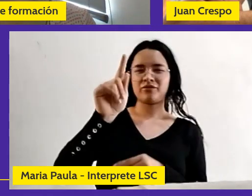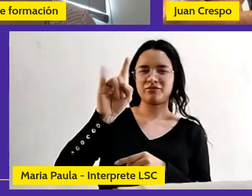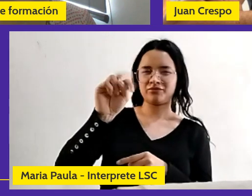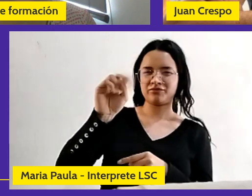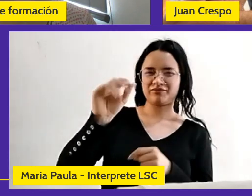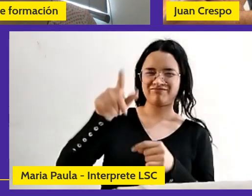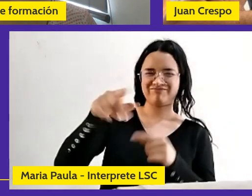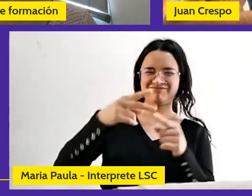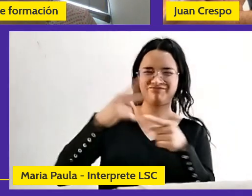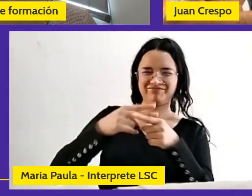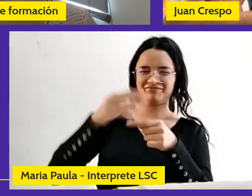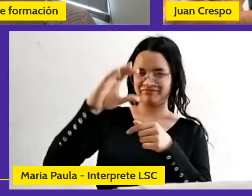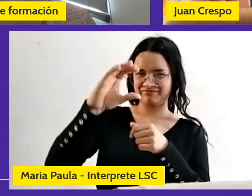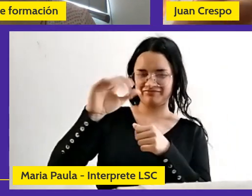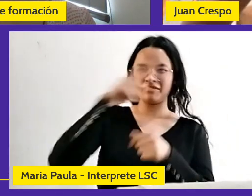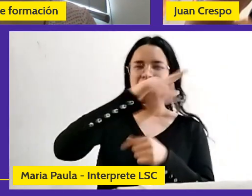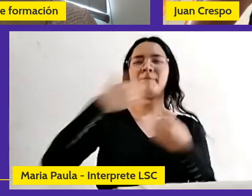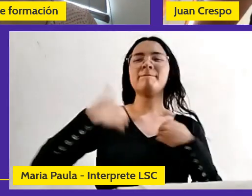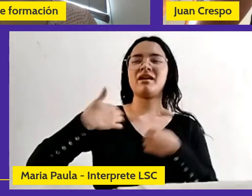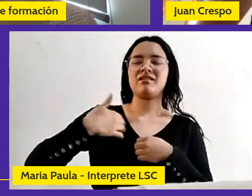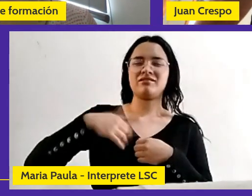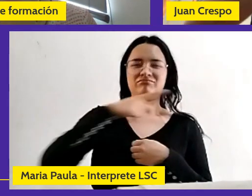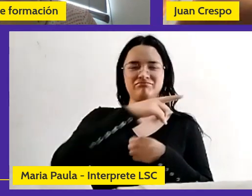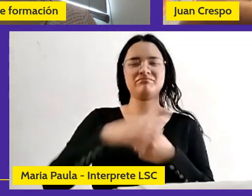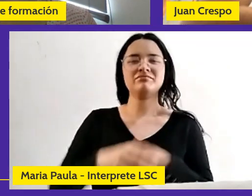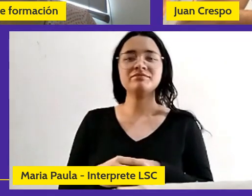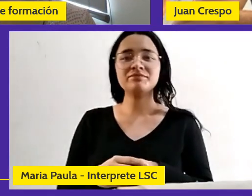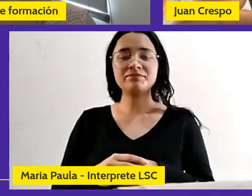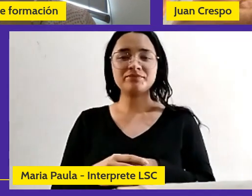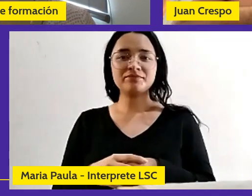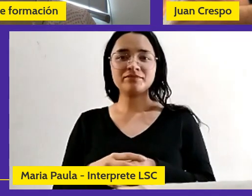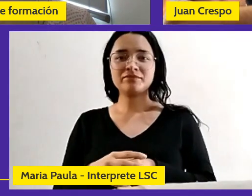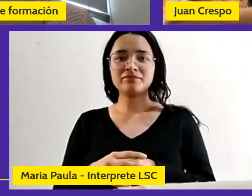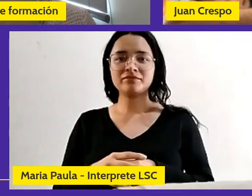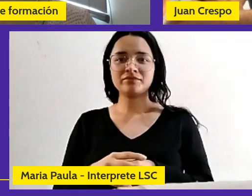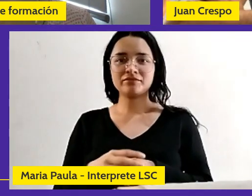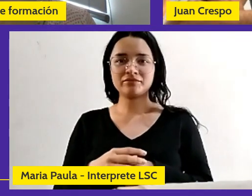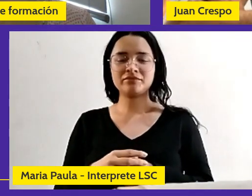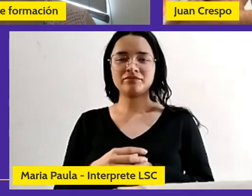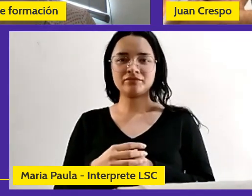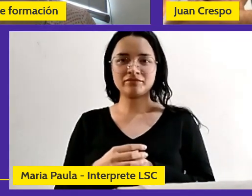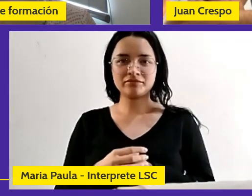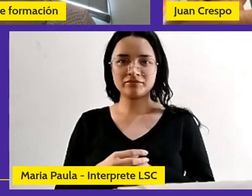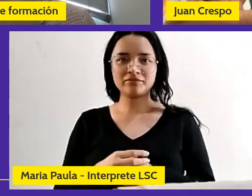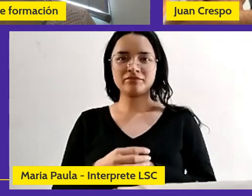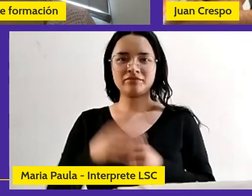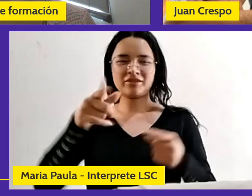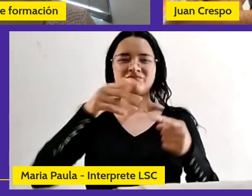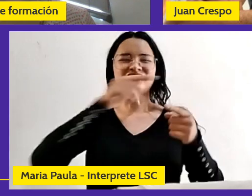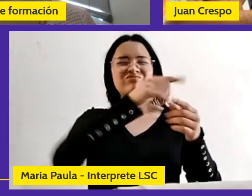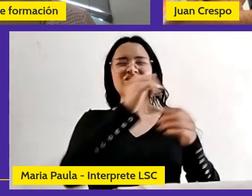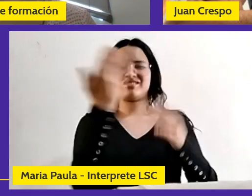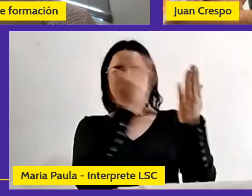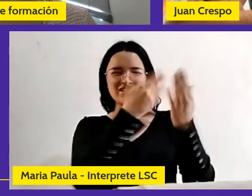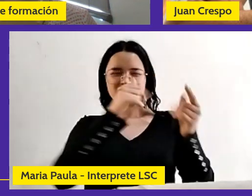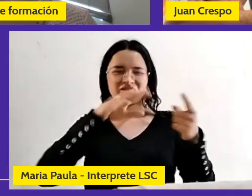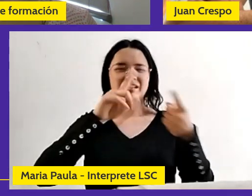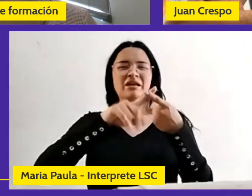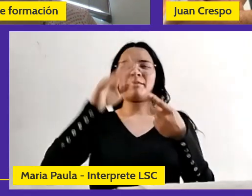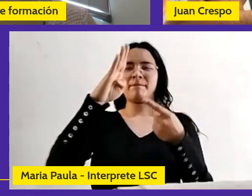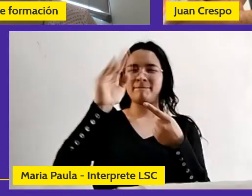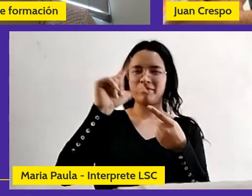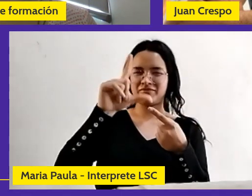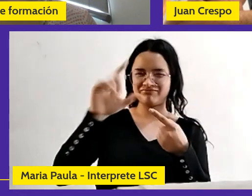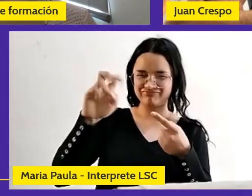latinos 13 Films en México y ha producido proyectos cinematográficos como El Señor de las Ballenas, Partida. También